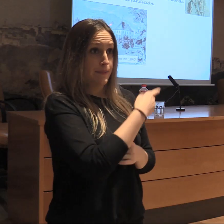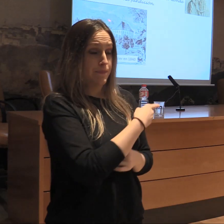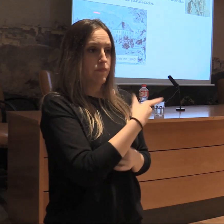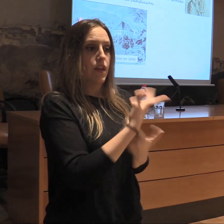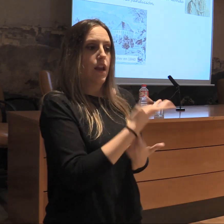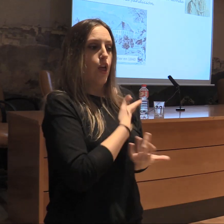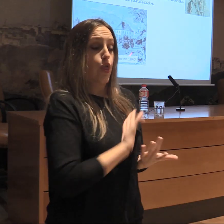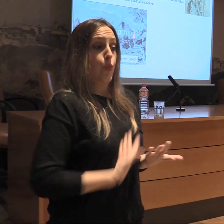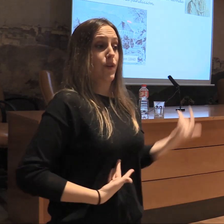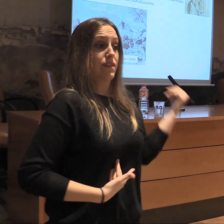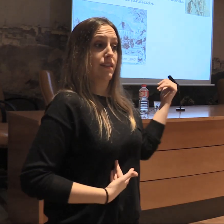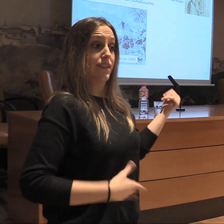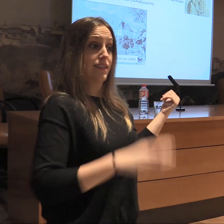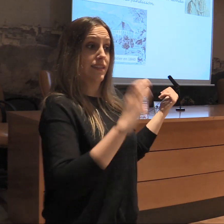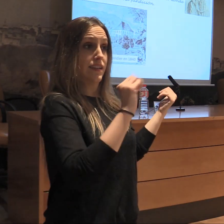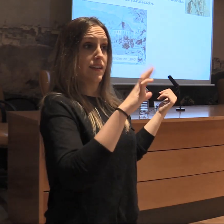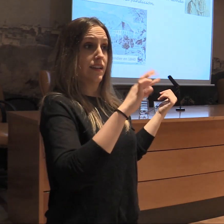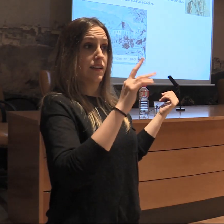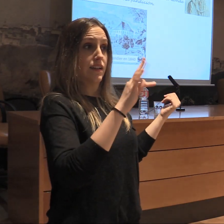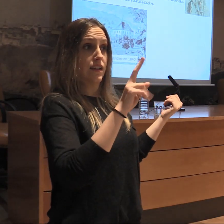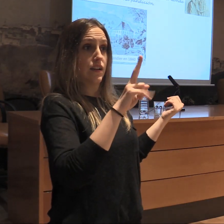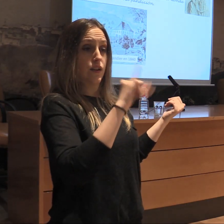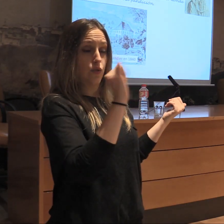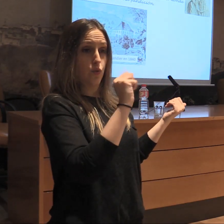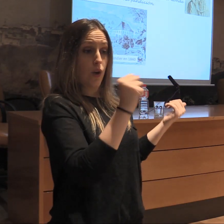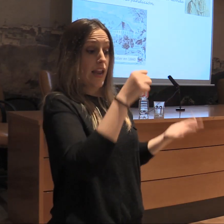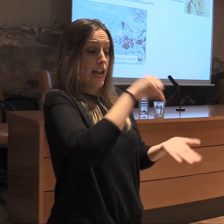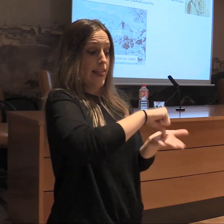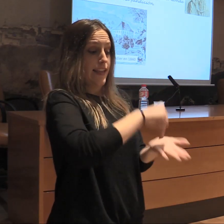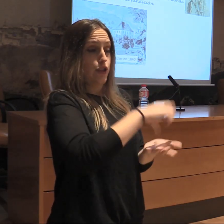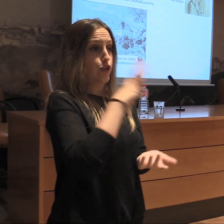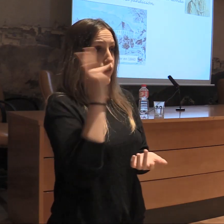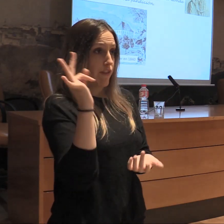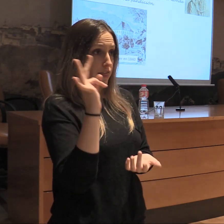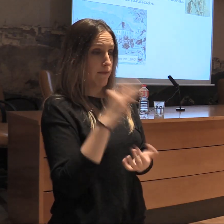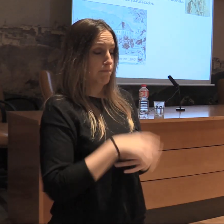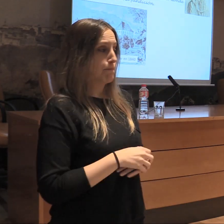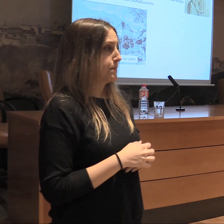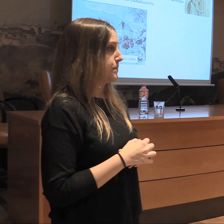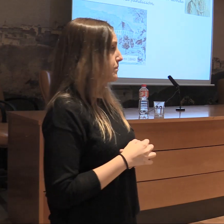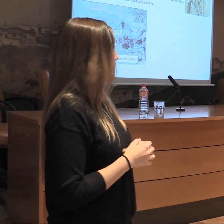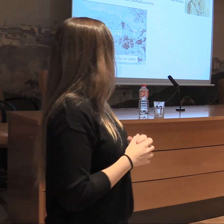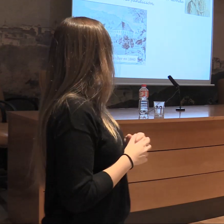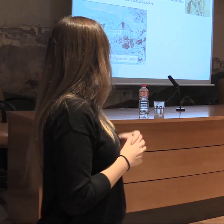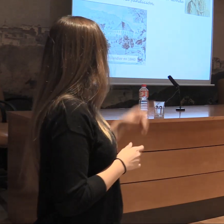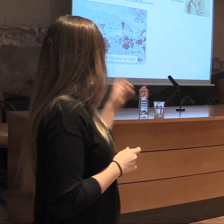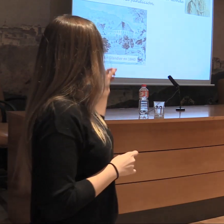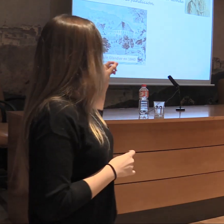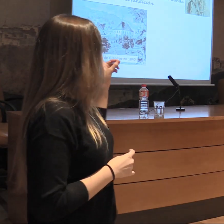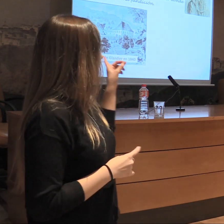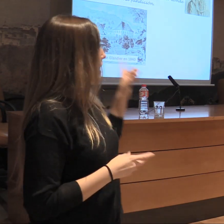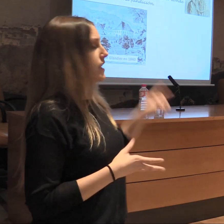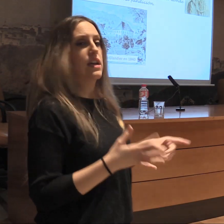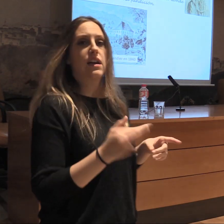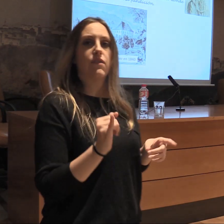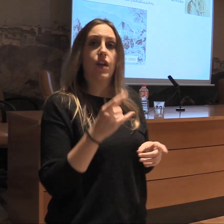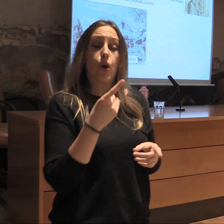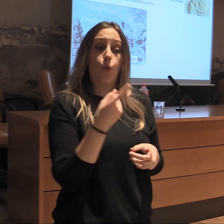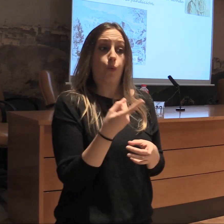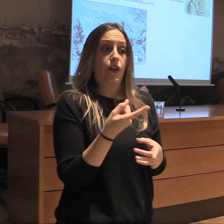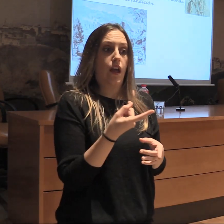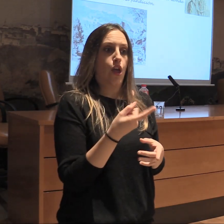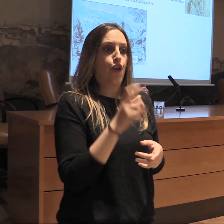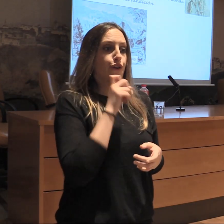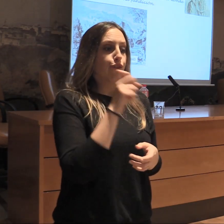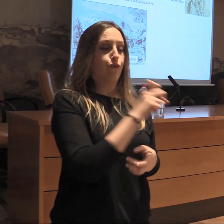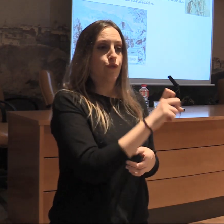era el dueño de esta cartuja en Glandier, en el centro de Francia. Y en esta cartuja tenía instalada una